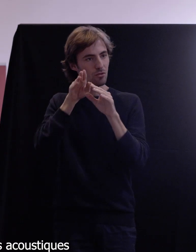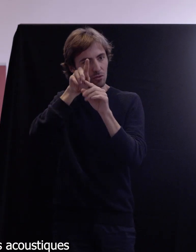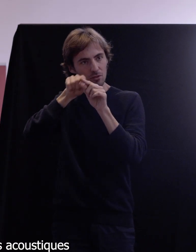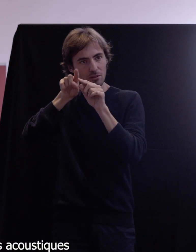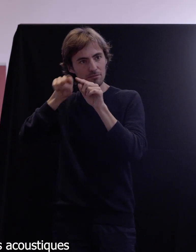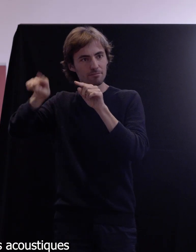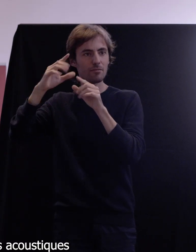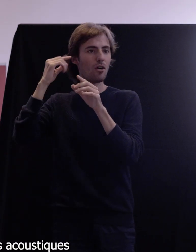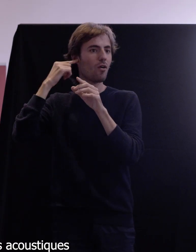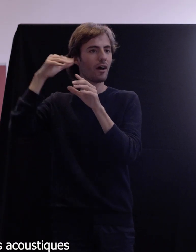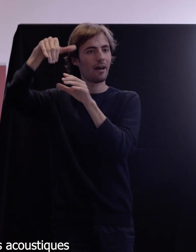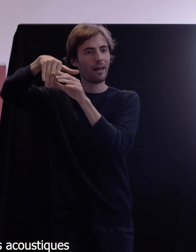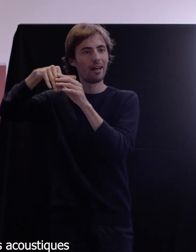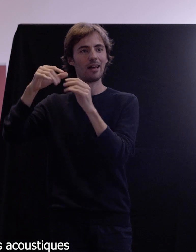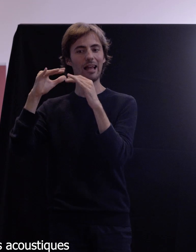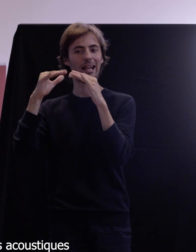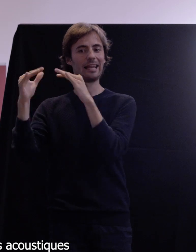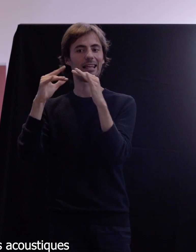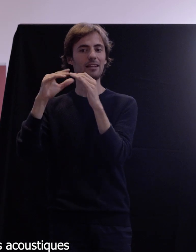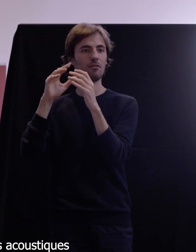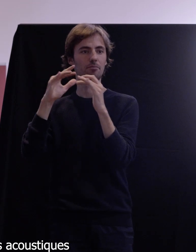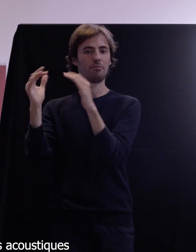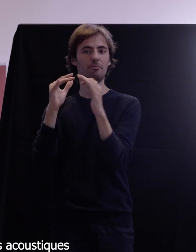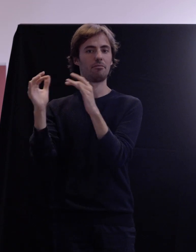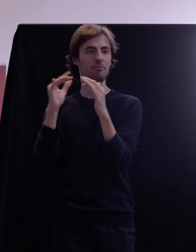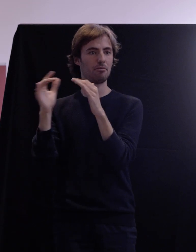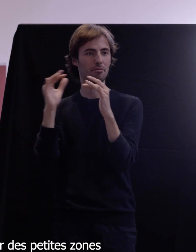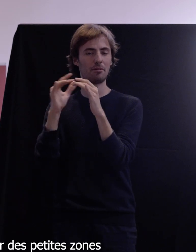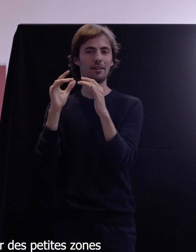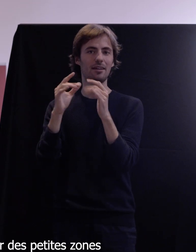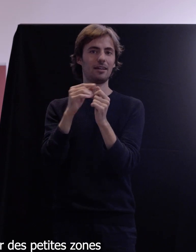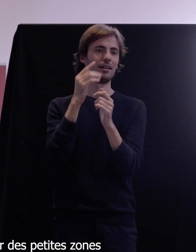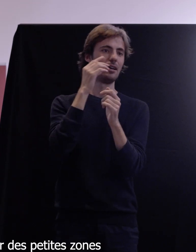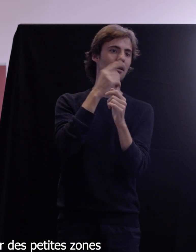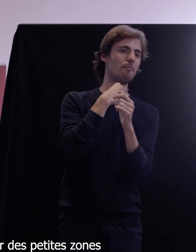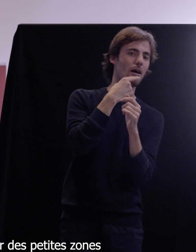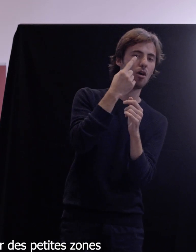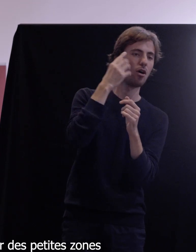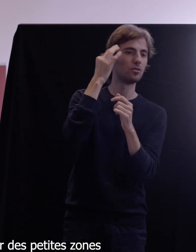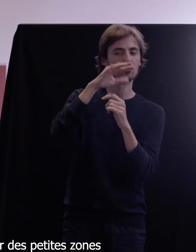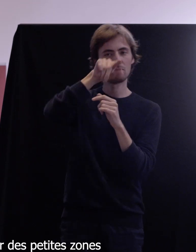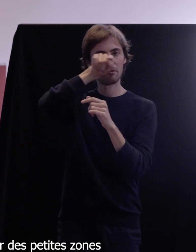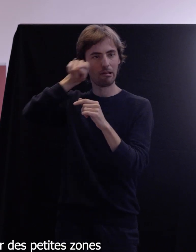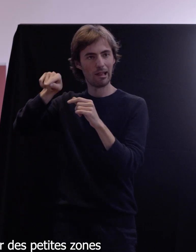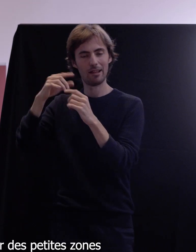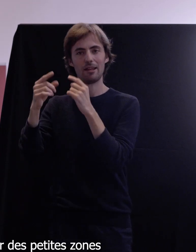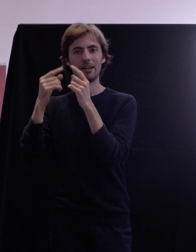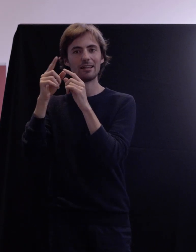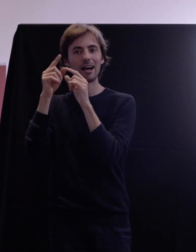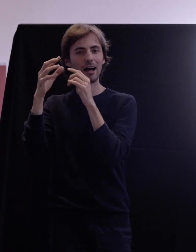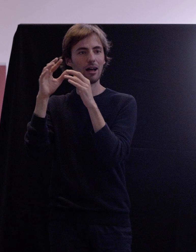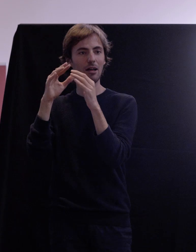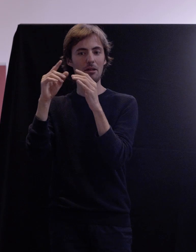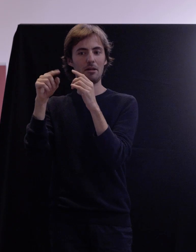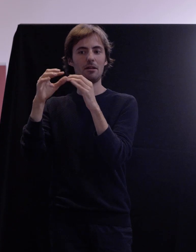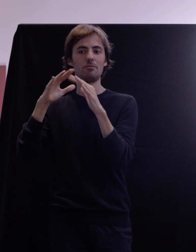Et ces vibrations acoustiques qui constituent le son et la parole, elles vont venir activer des petites zones au niveau de la cochlée.